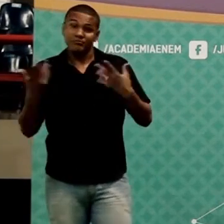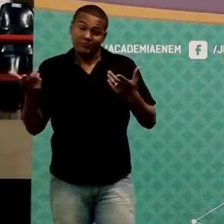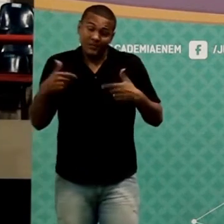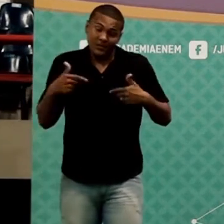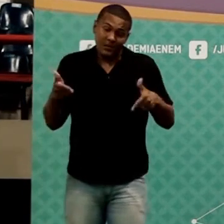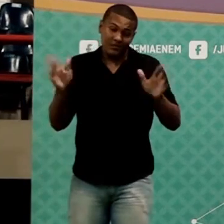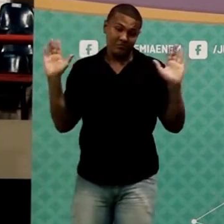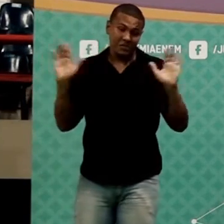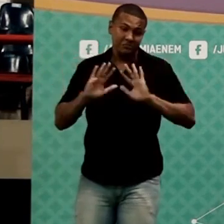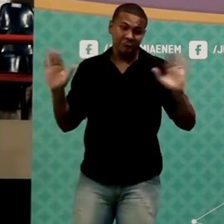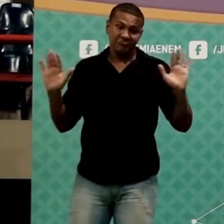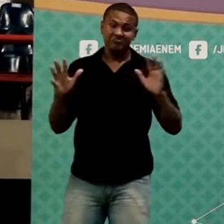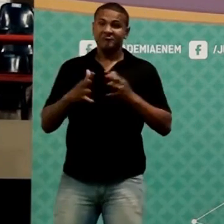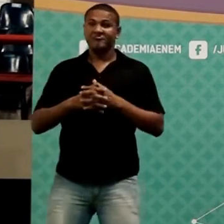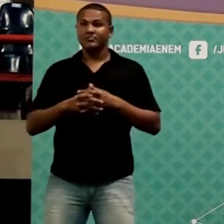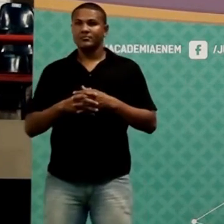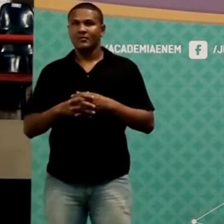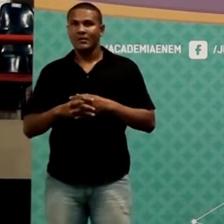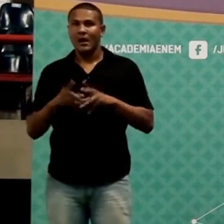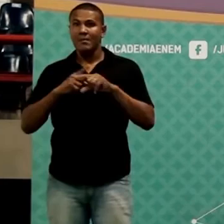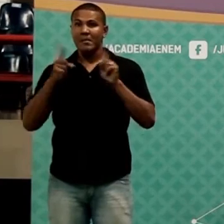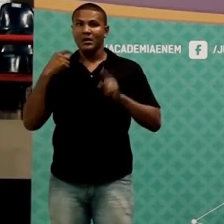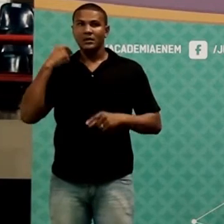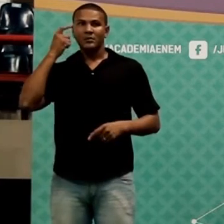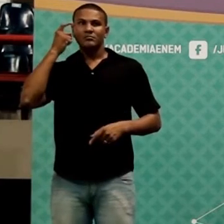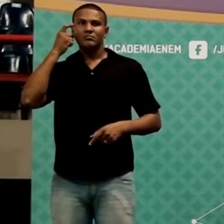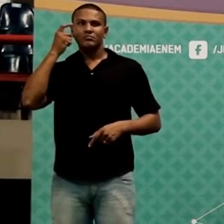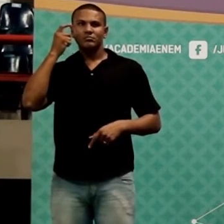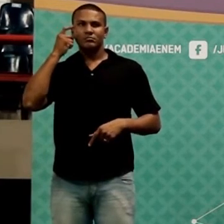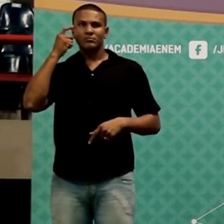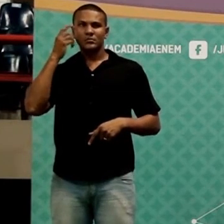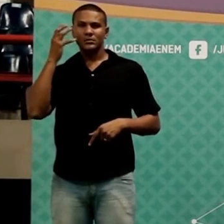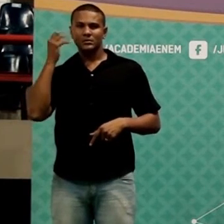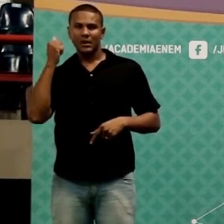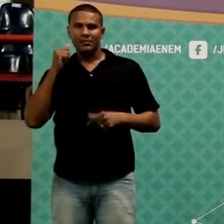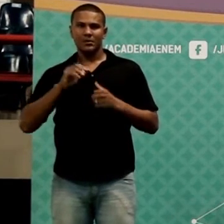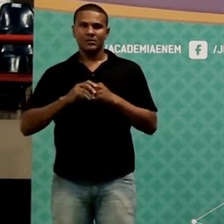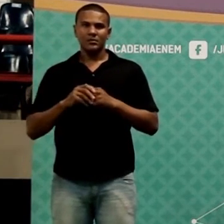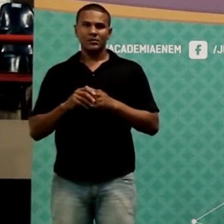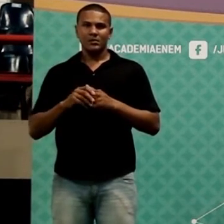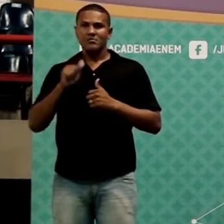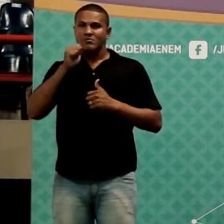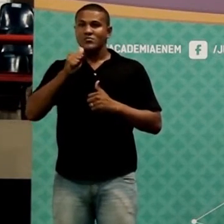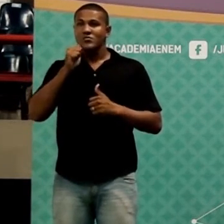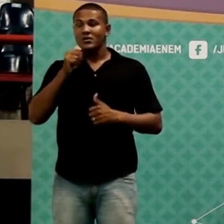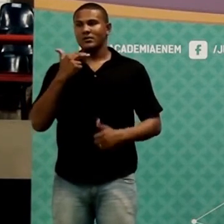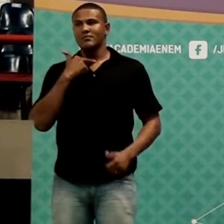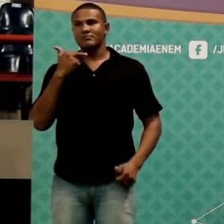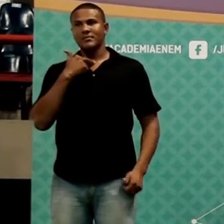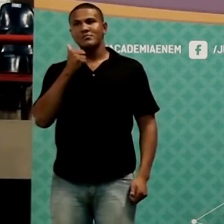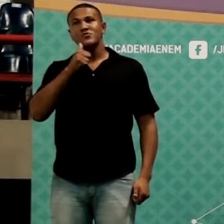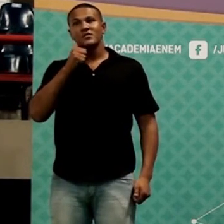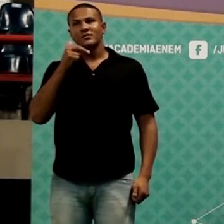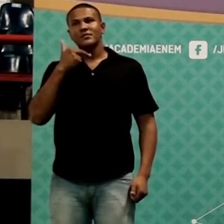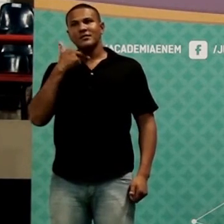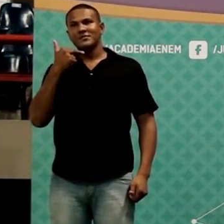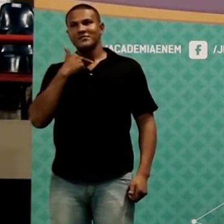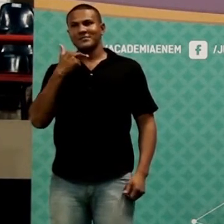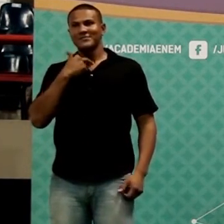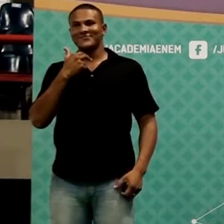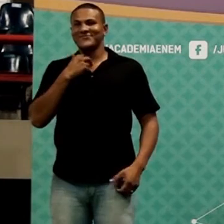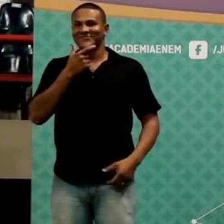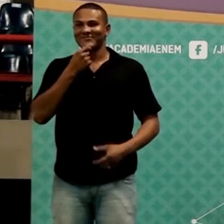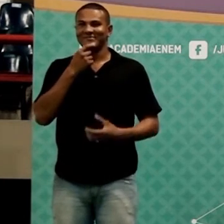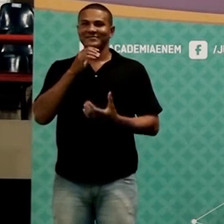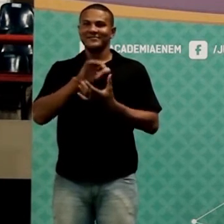Então não tem. Pronto. Só que ela faz, olha, mulher não pode fazer isso com um homem, tá certo? Porque mulher, se quiser